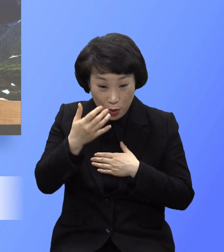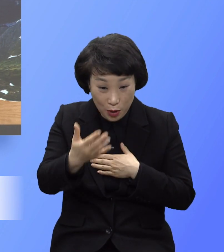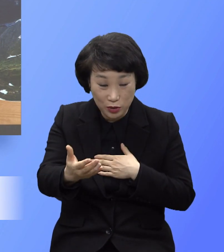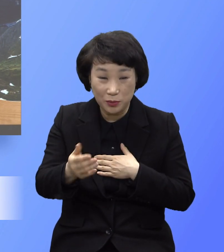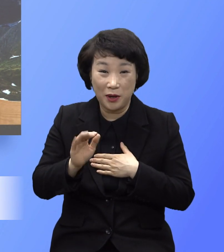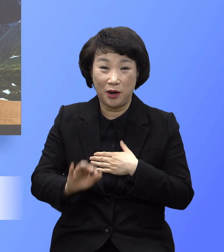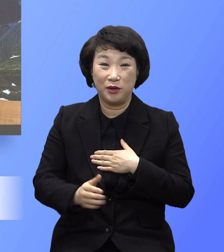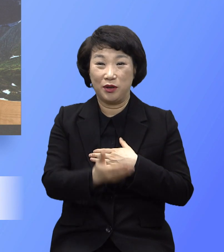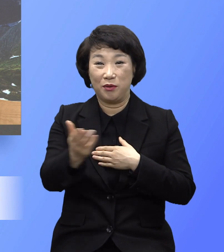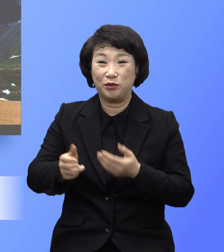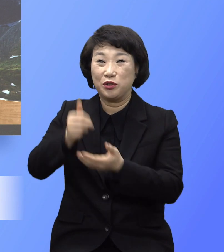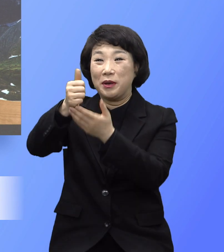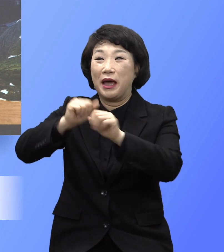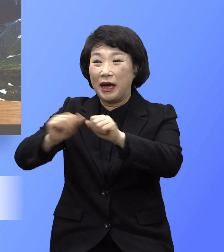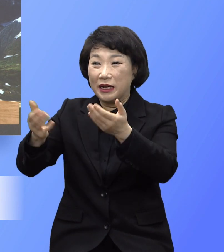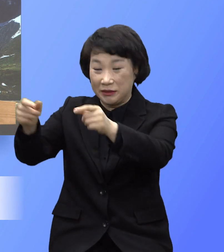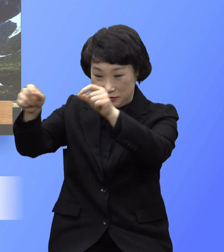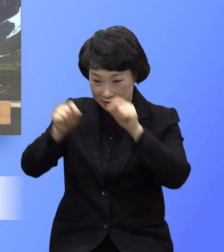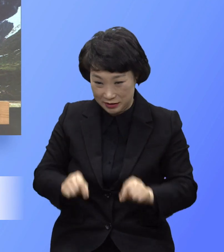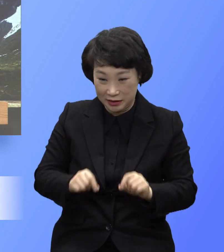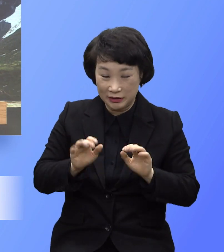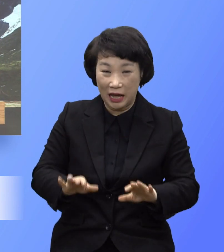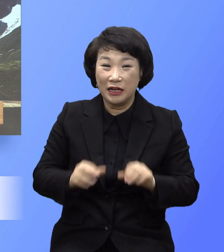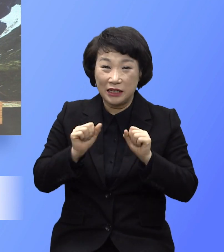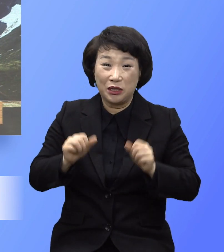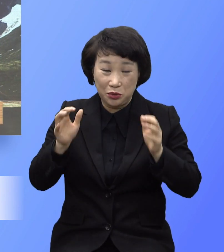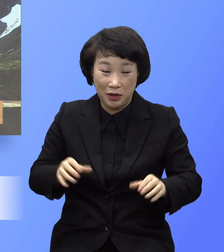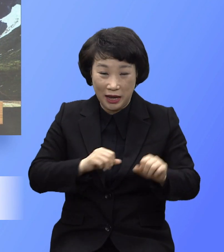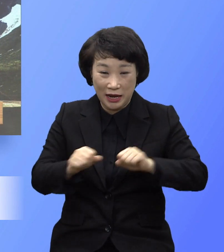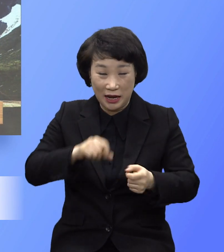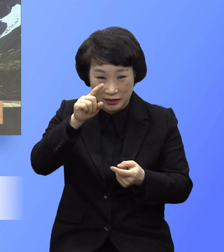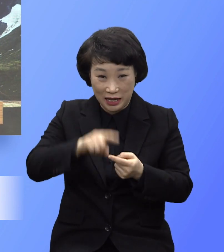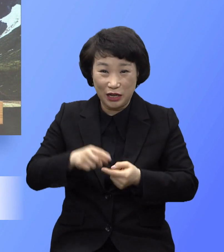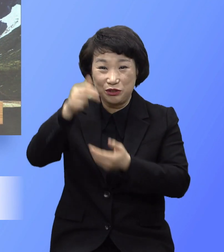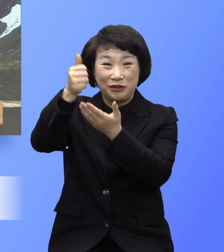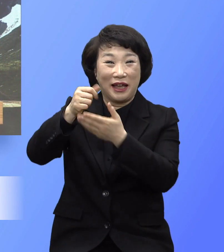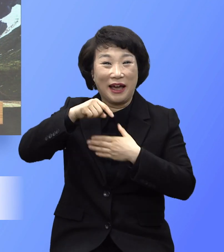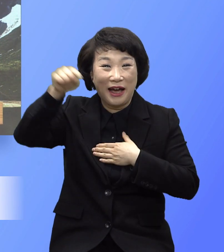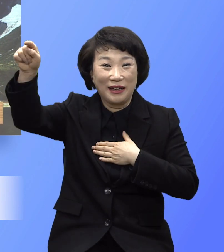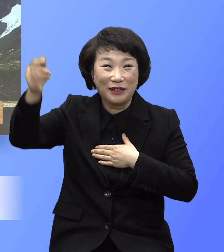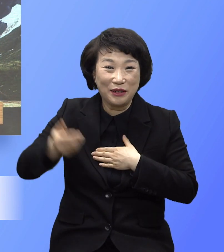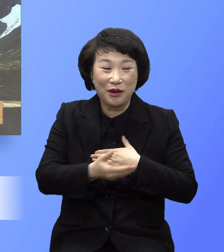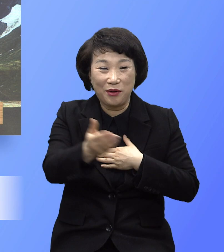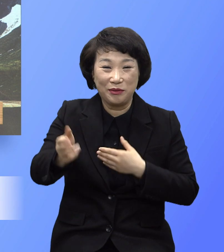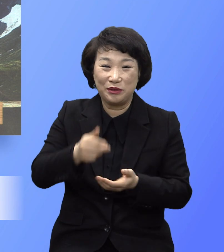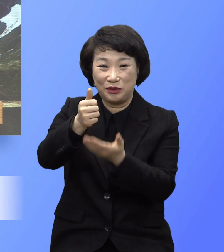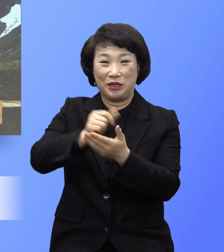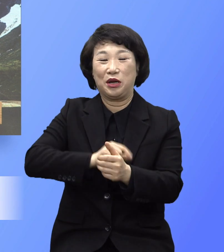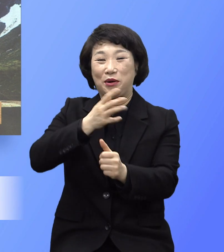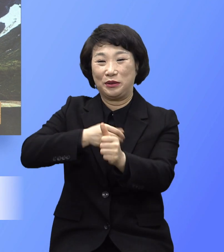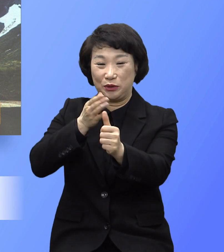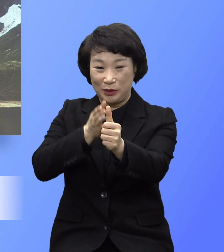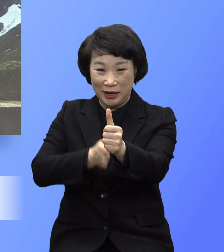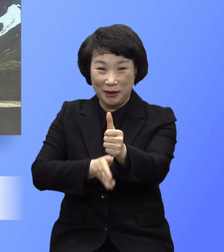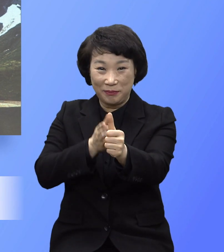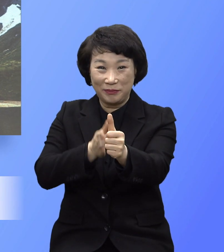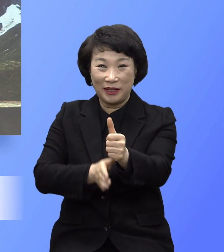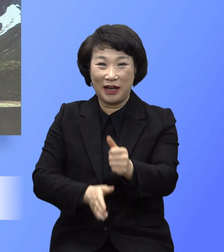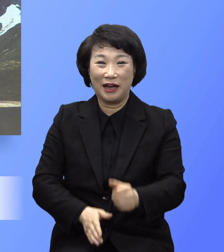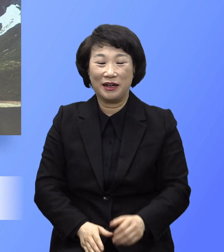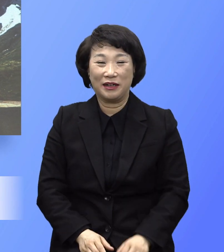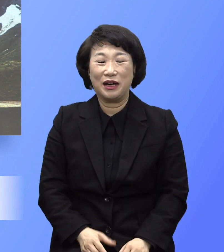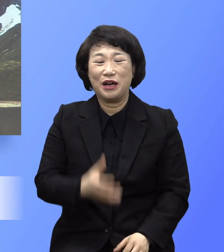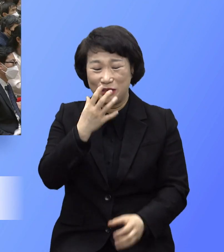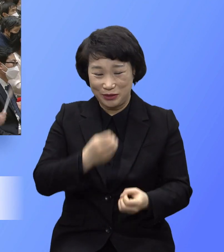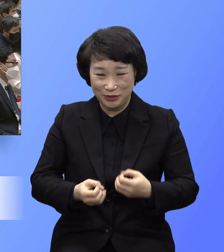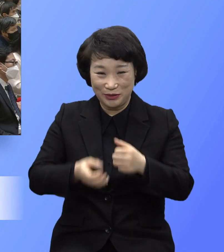체험하며 주가 하신 일을 이 땅에서 하다가 주님 앞에 가는 여러분 되기를 주님의 이름으로 축원합니다.